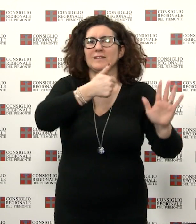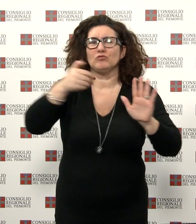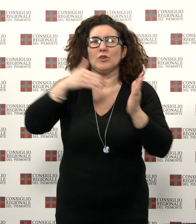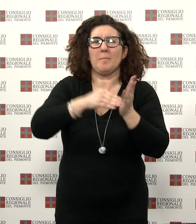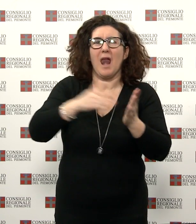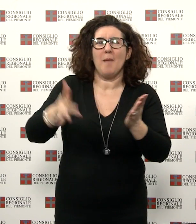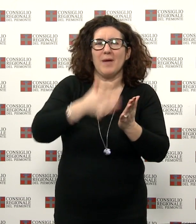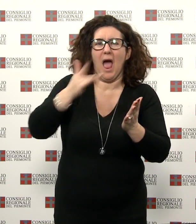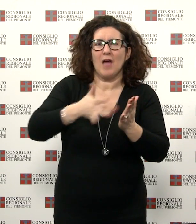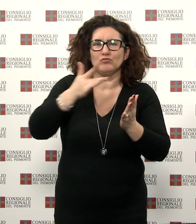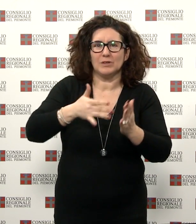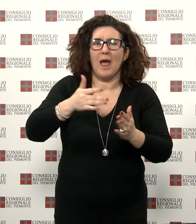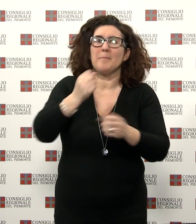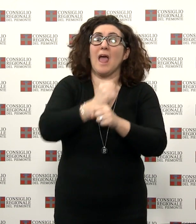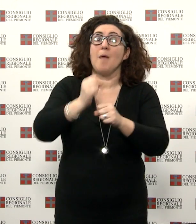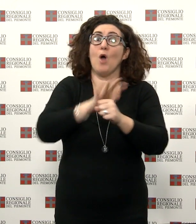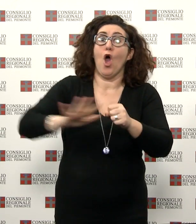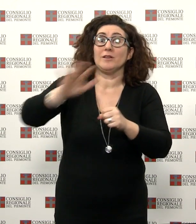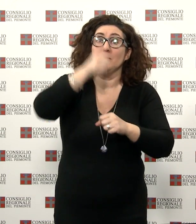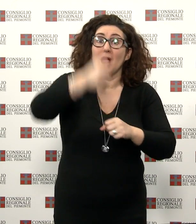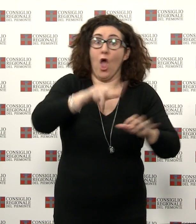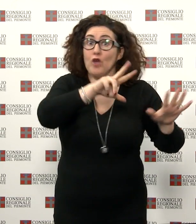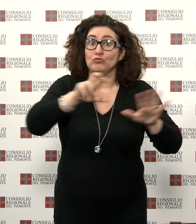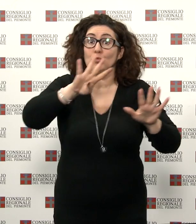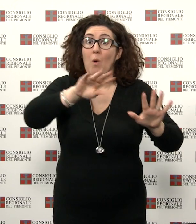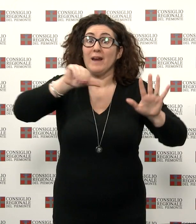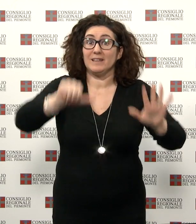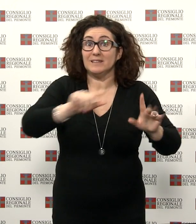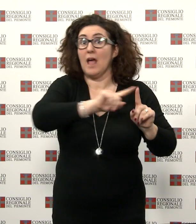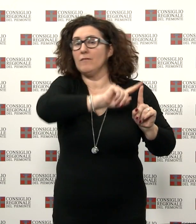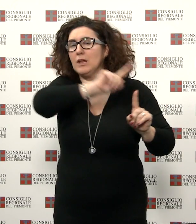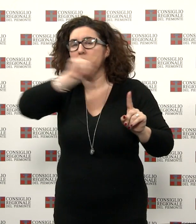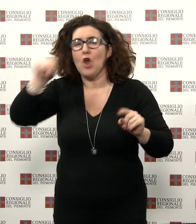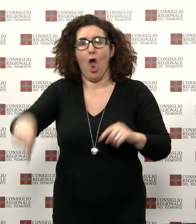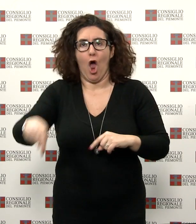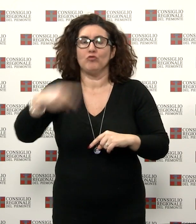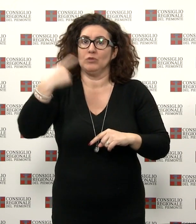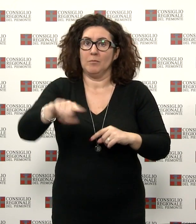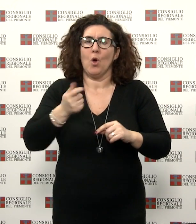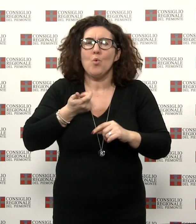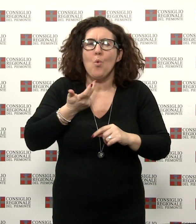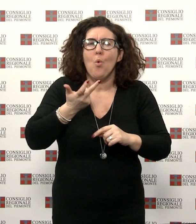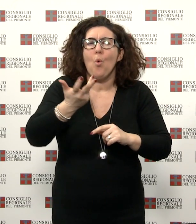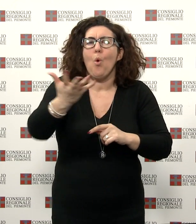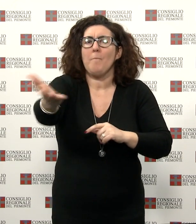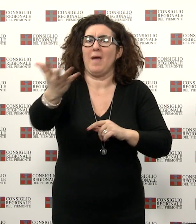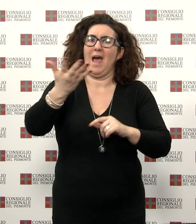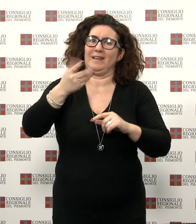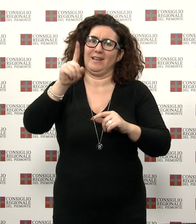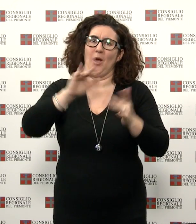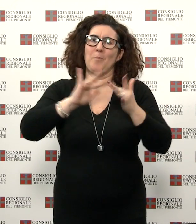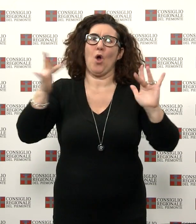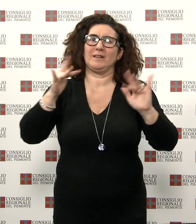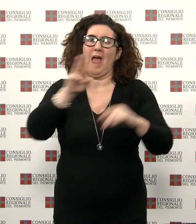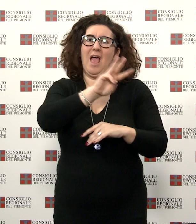dal 1846 ad oggi sono i numeri del portale www.giornatadeldiabete.it presentato a palazzo